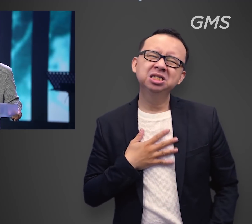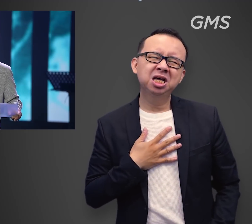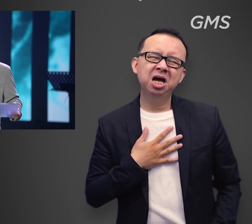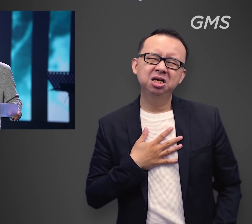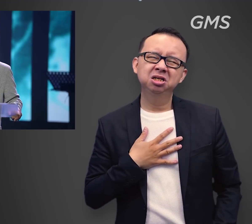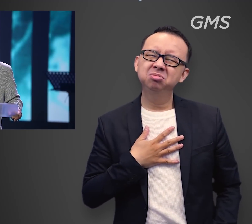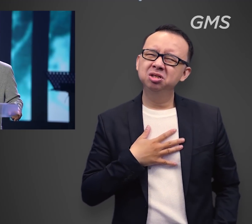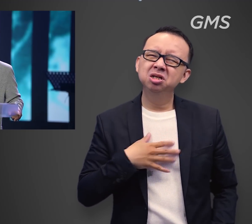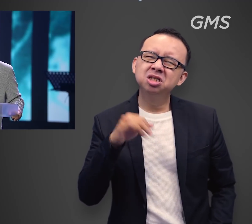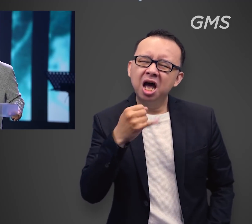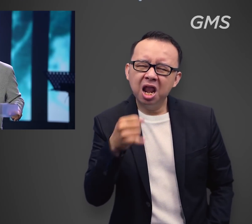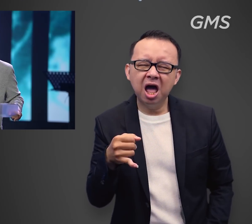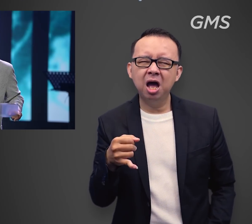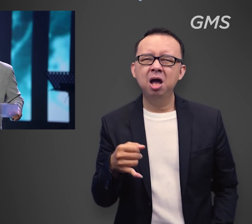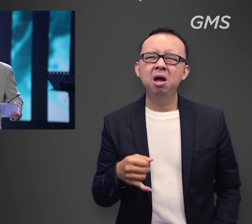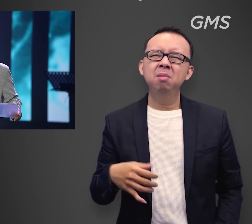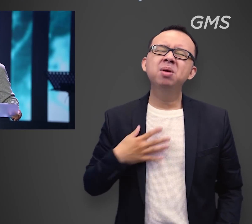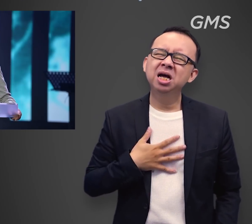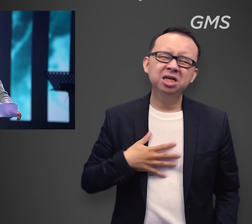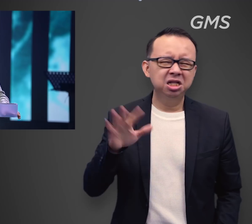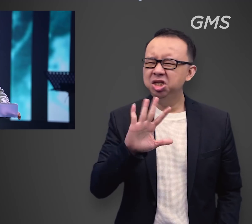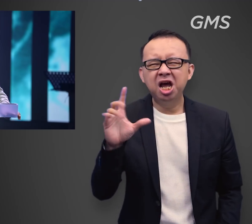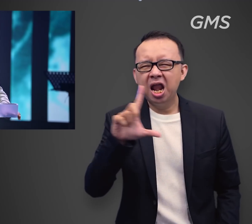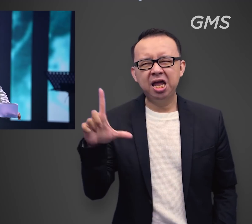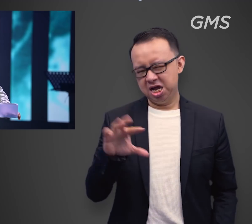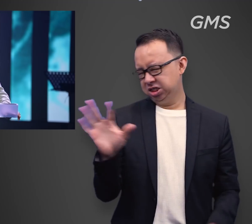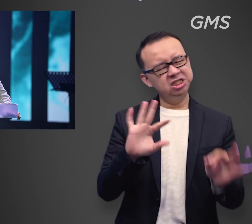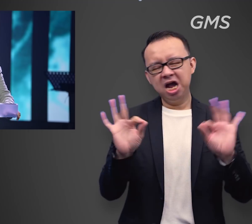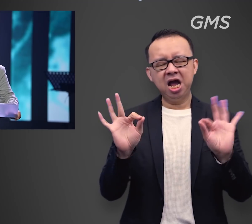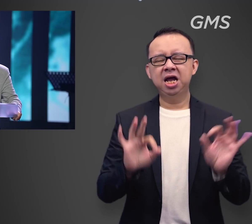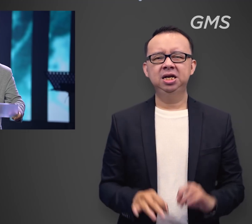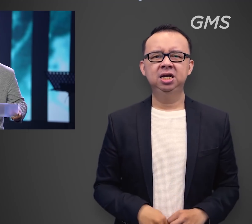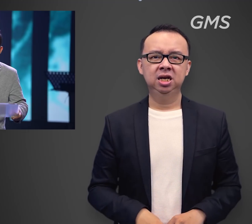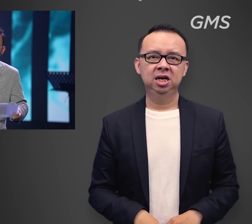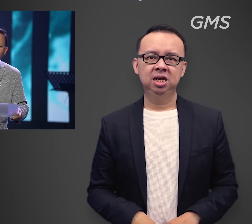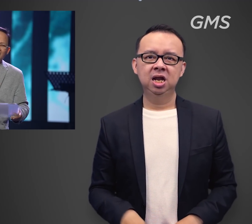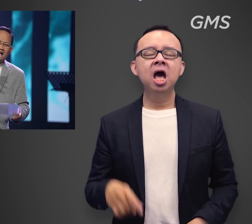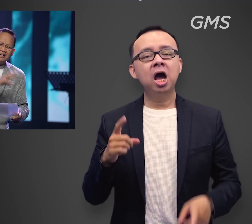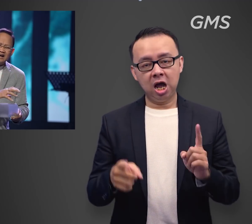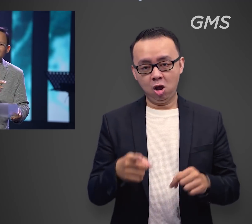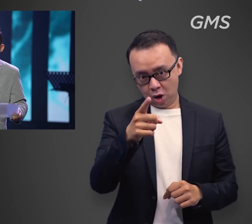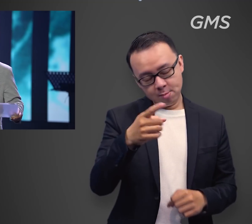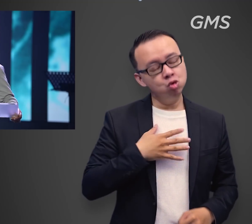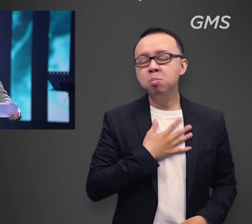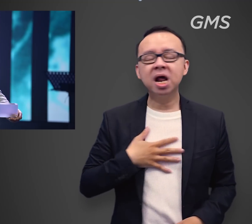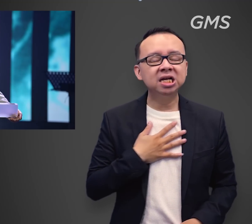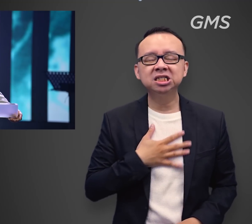kegelapan. Dengan apa ini? Perasaan tidak layak. Kalau Anda terus terintimidasi dengan perasaan tidak